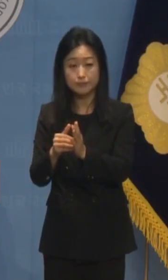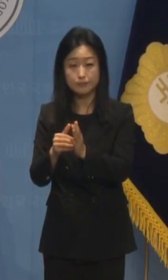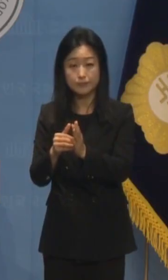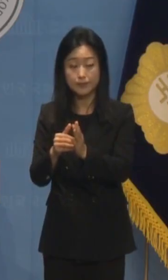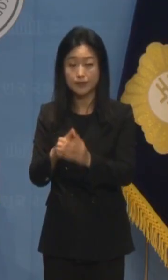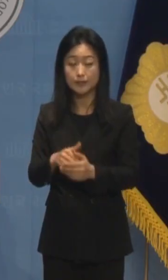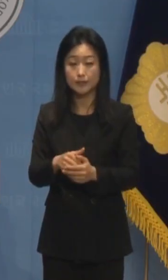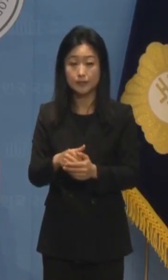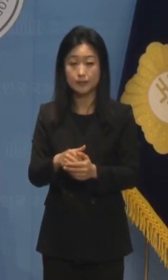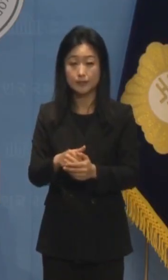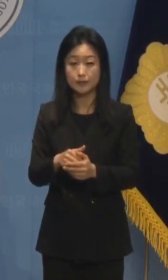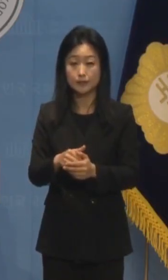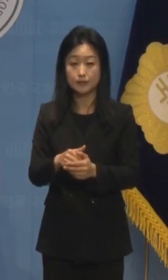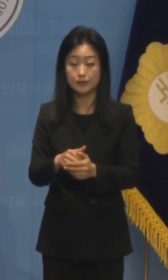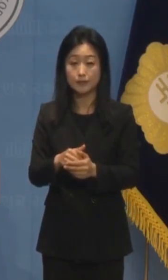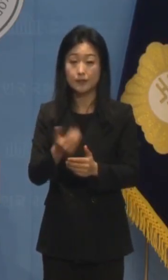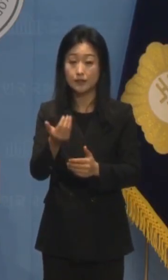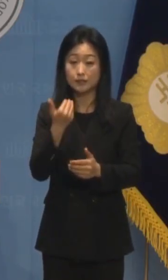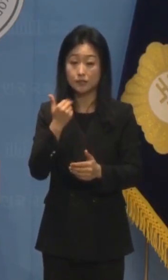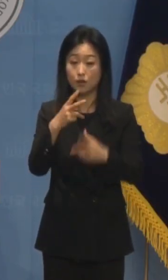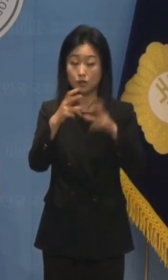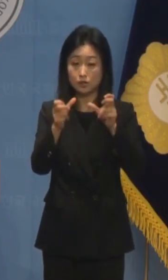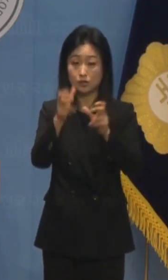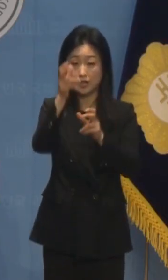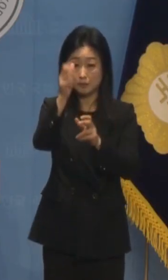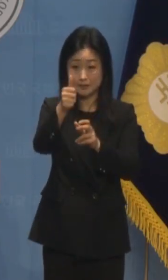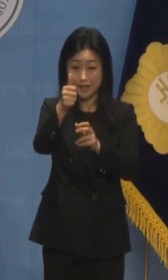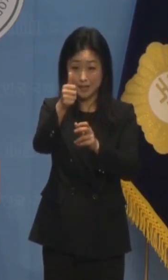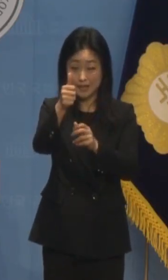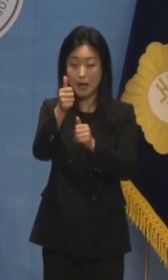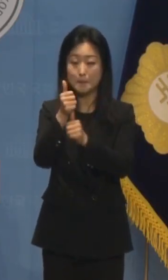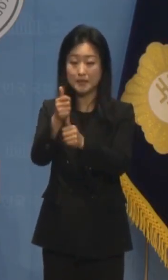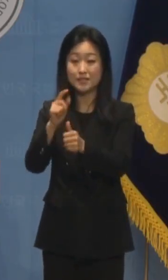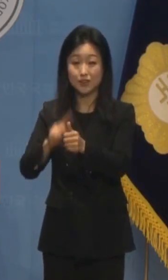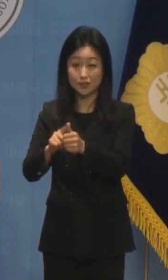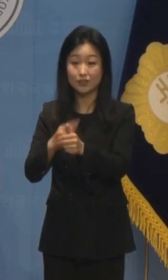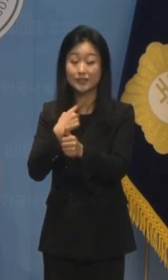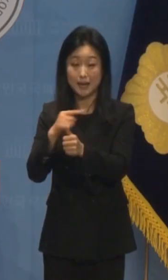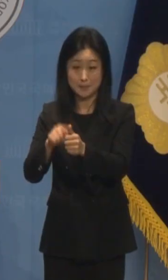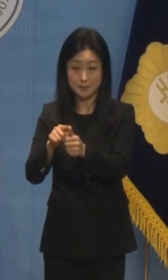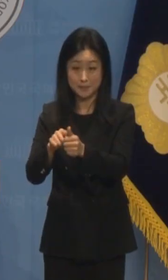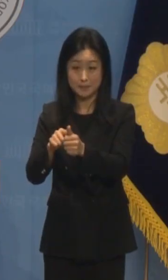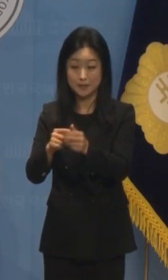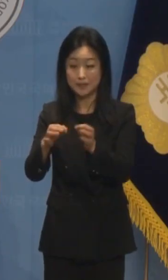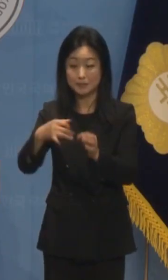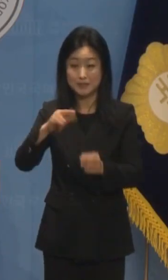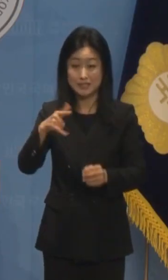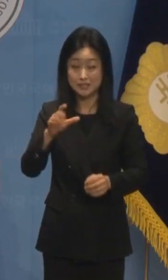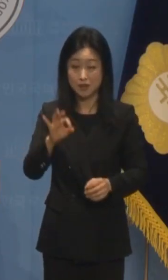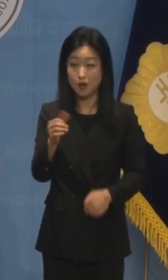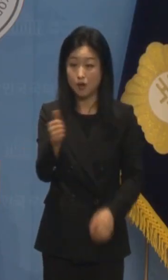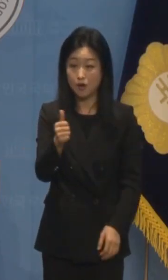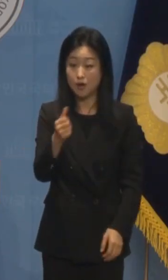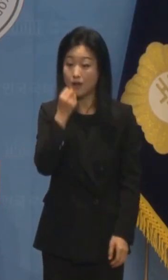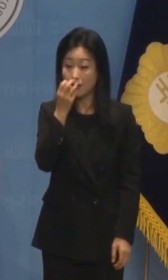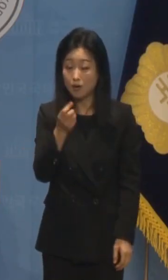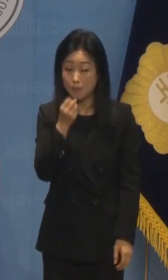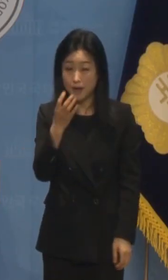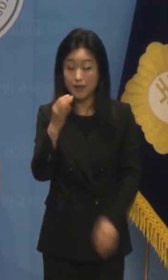전 성남시장 김병량의 비서 김진석 씨는 당시 1심 재판에 증인으로 출석해 증언한 바